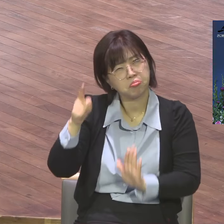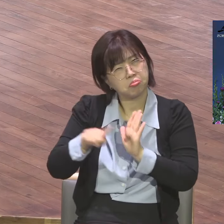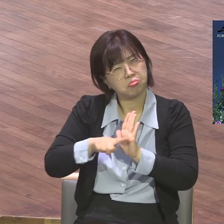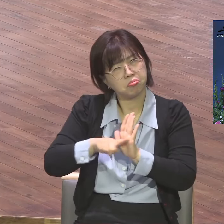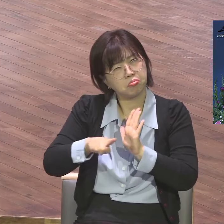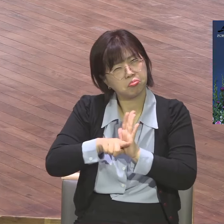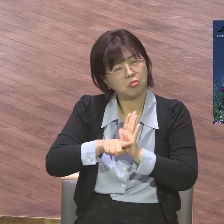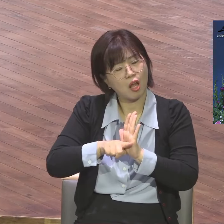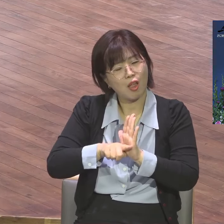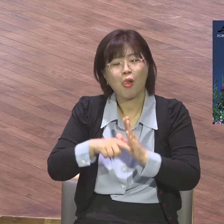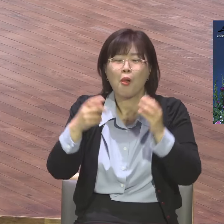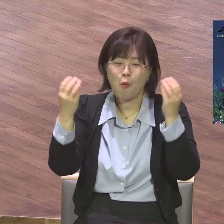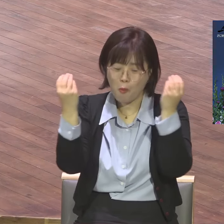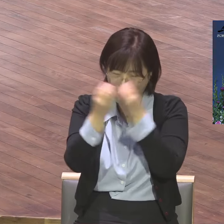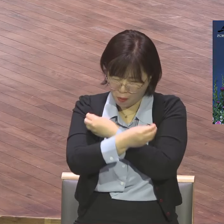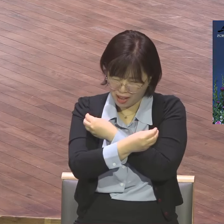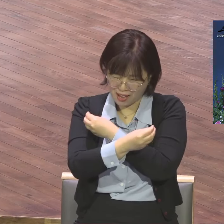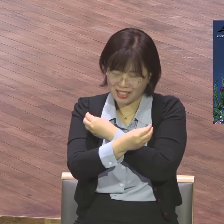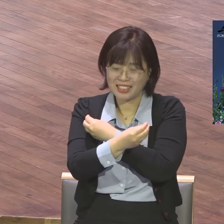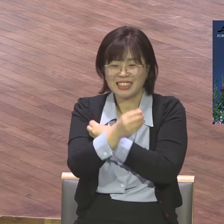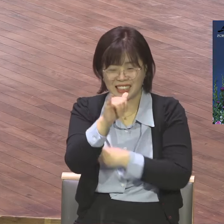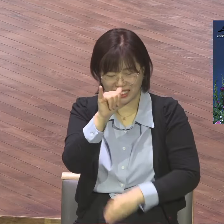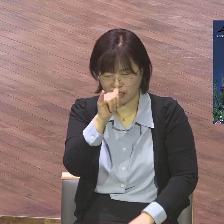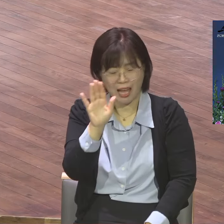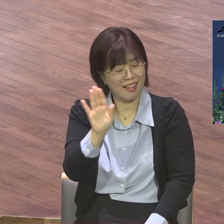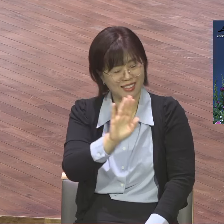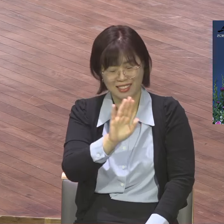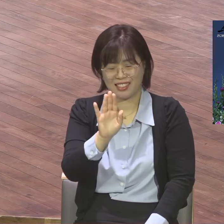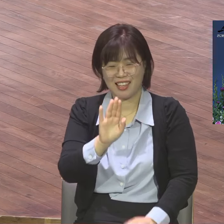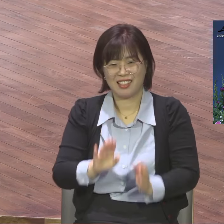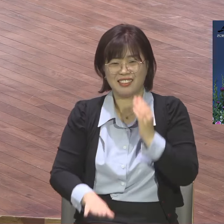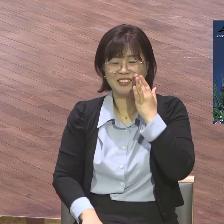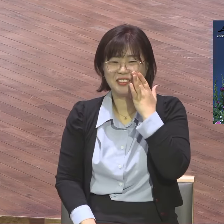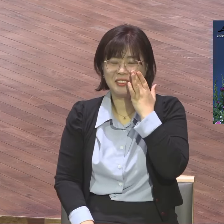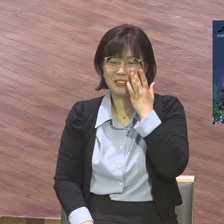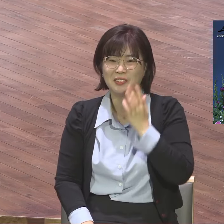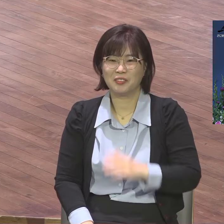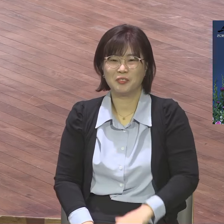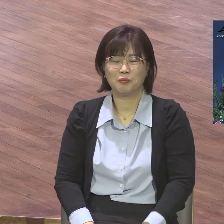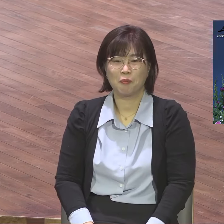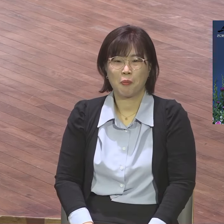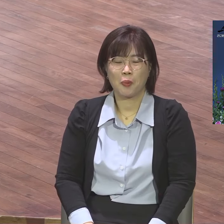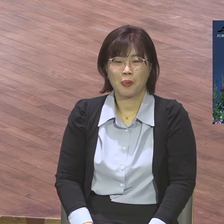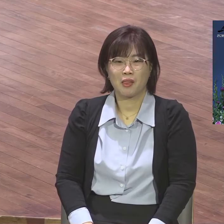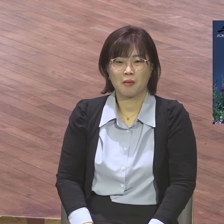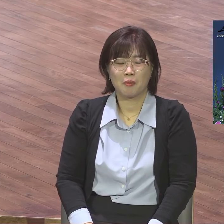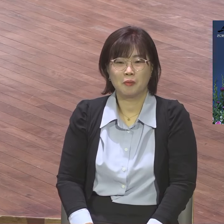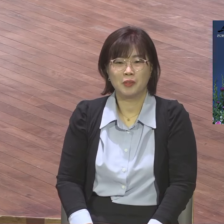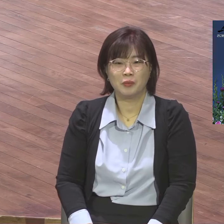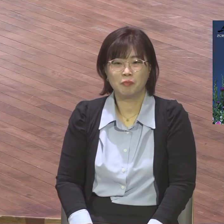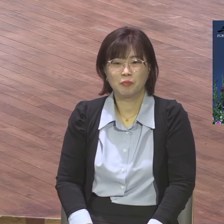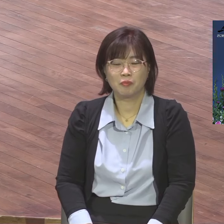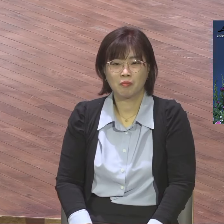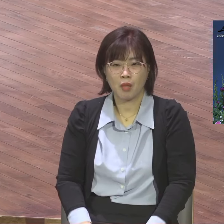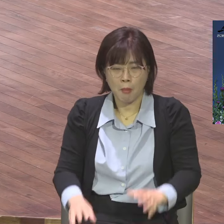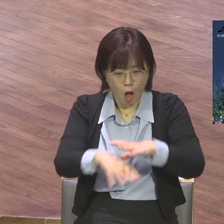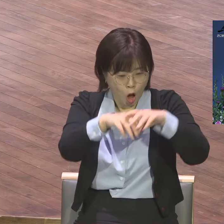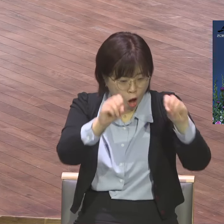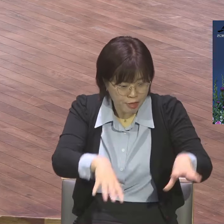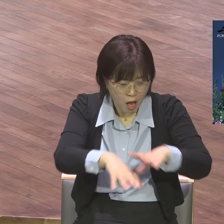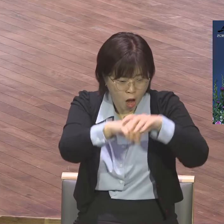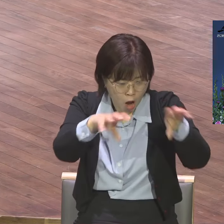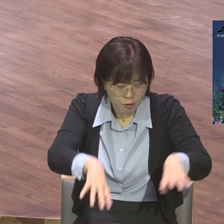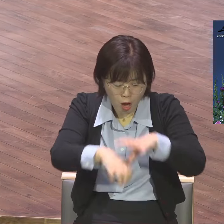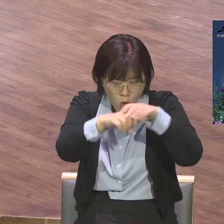아닌가라고 착각할 수도 있습니다. 어떻게 보면 성경에서 말하기가 아주 곤란할 정도의 부정적